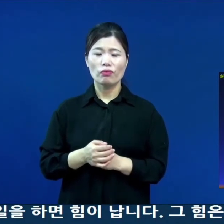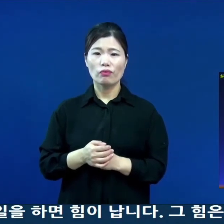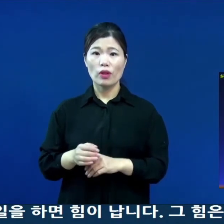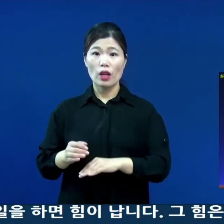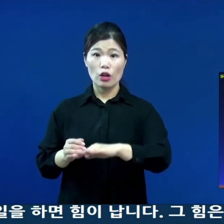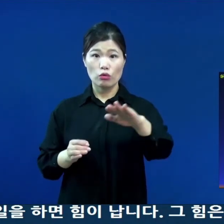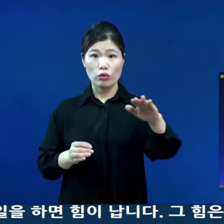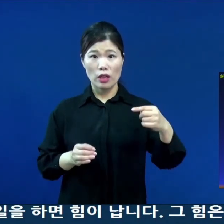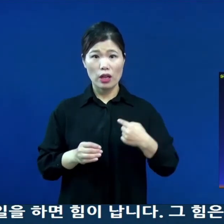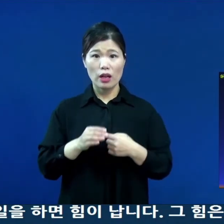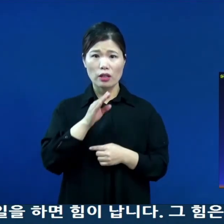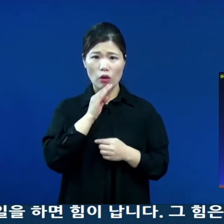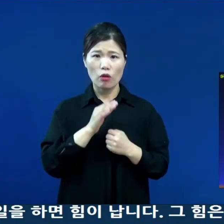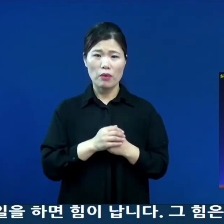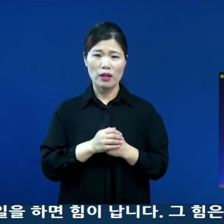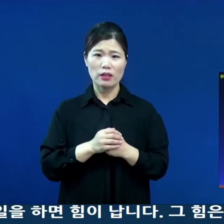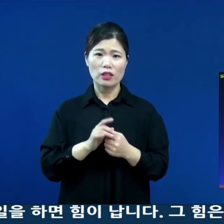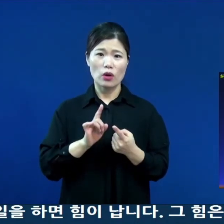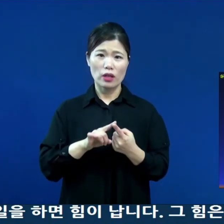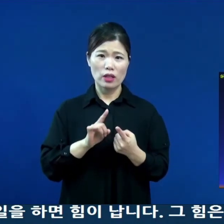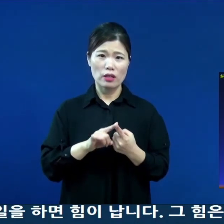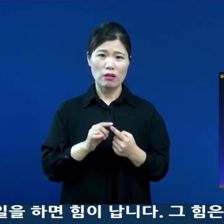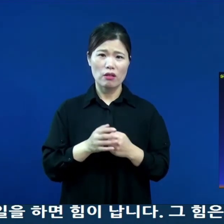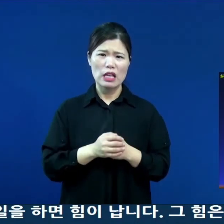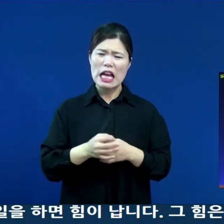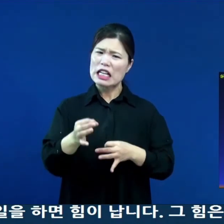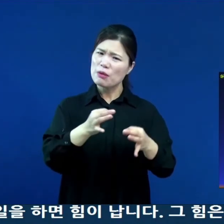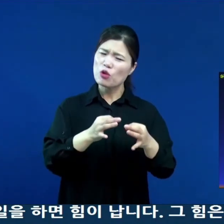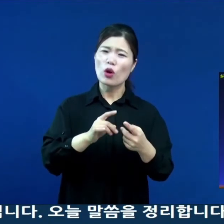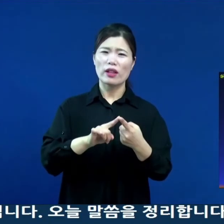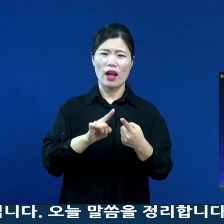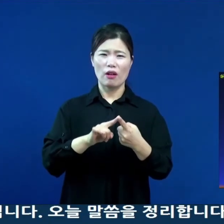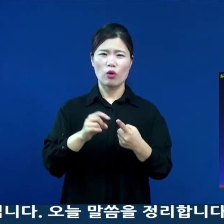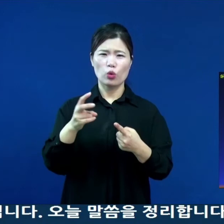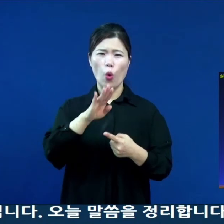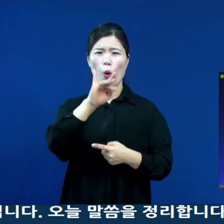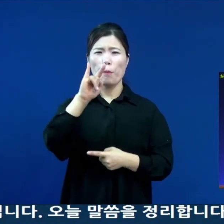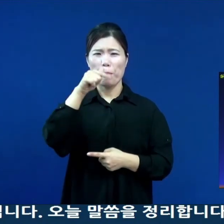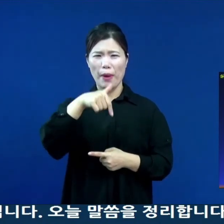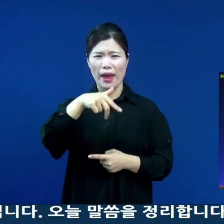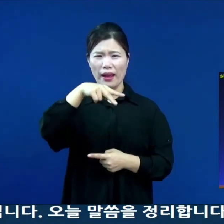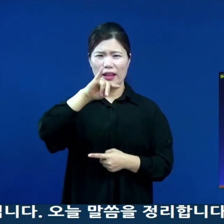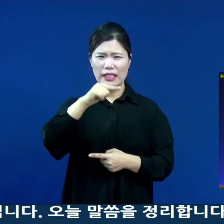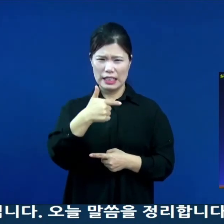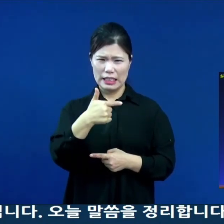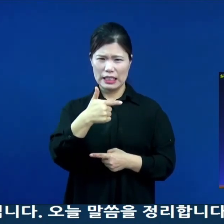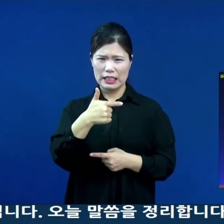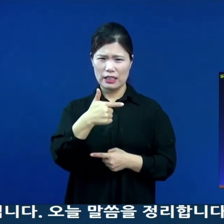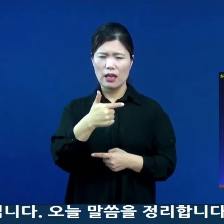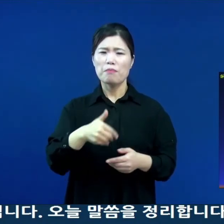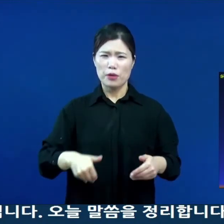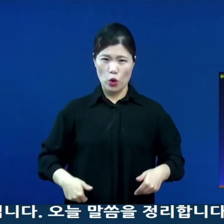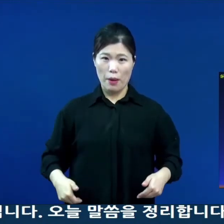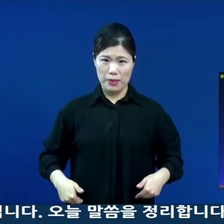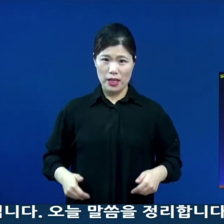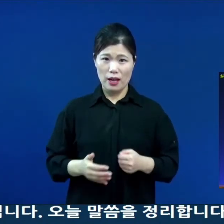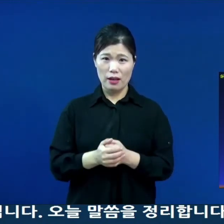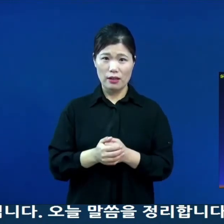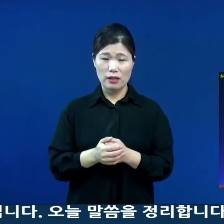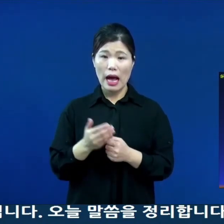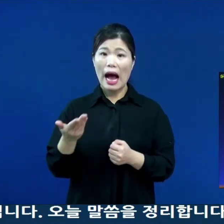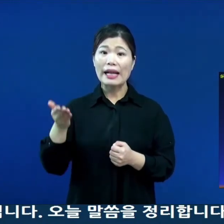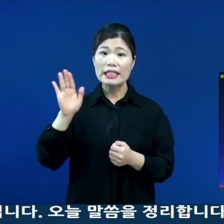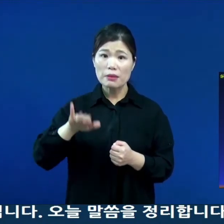우리에게 구제 금융 좋습니다. 백신 필요합니다. 그런데 이것도 하나님이 주시는